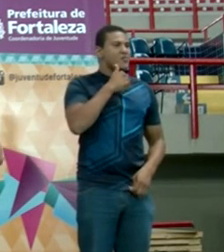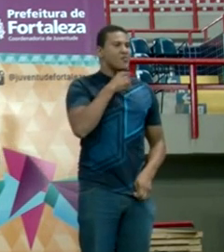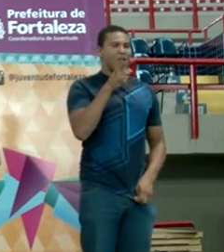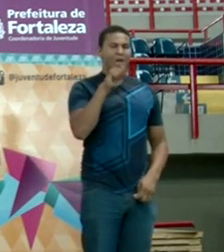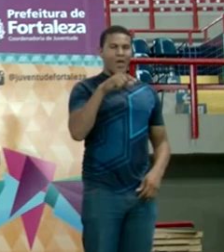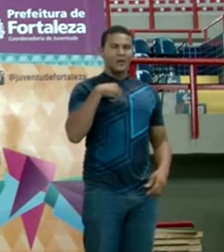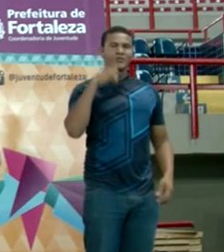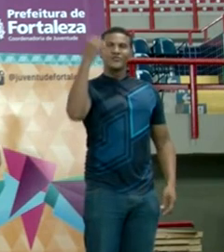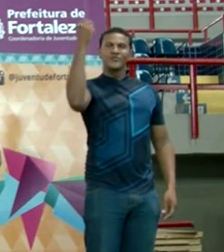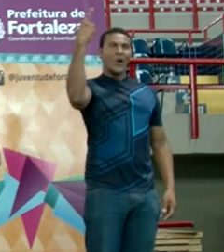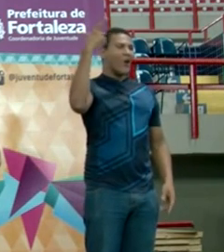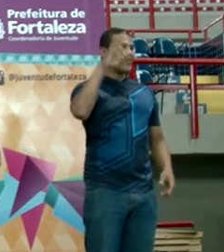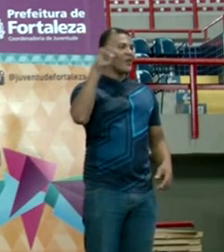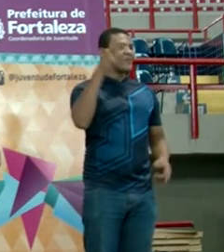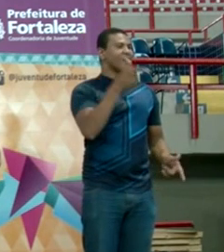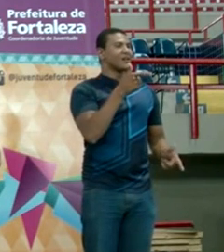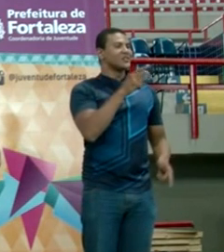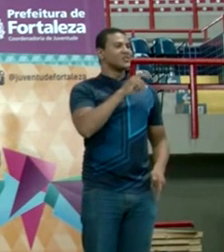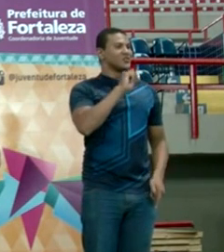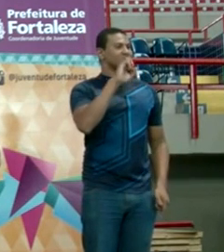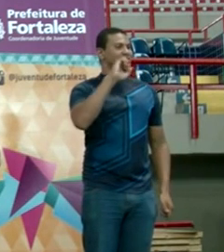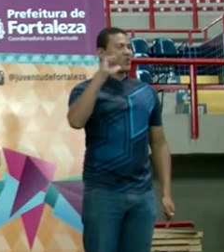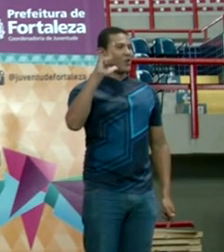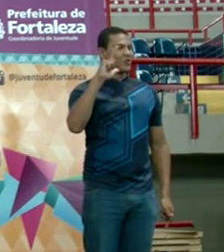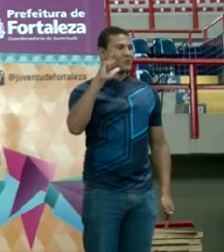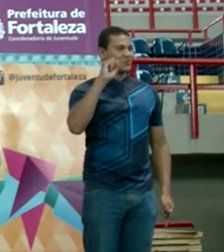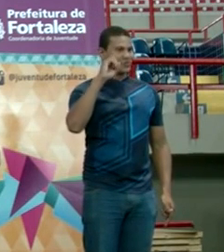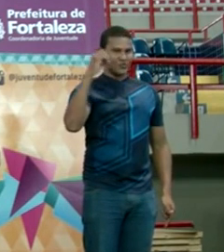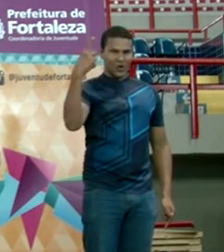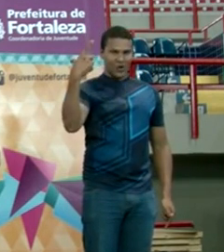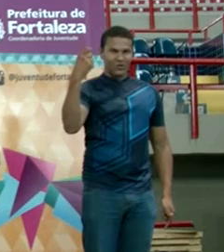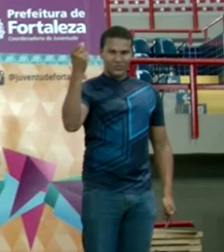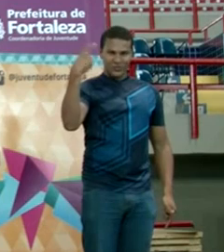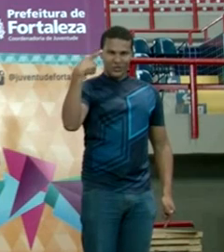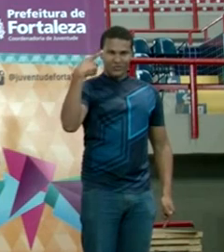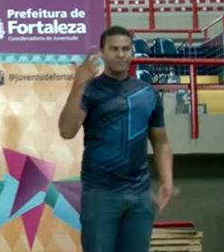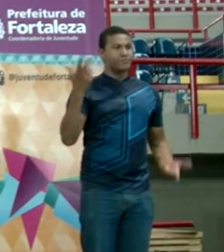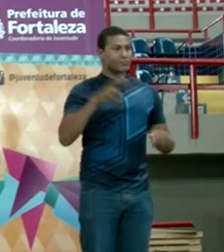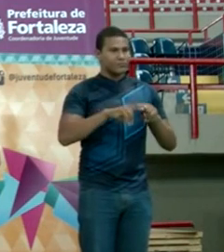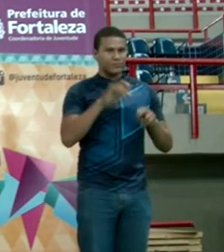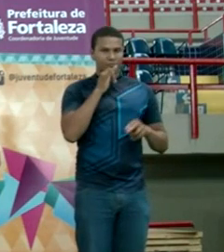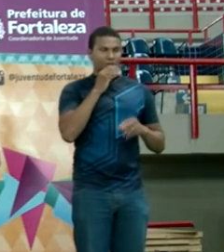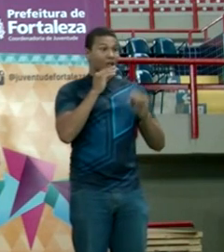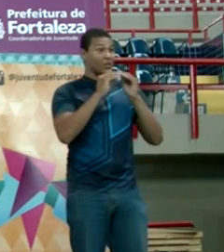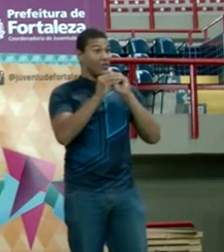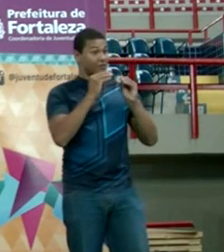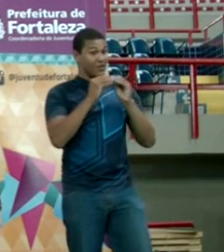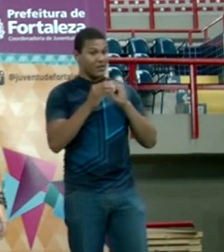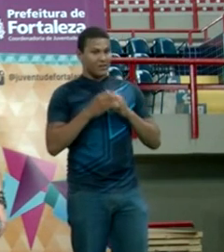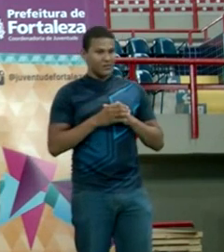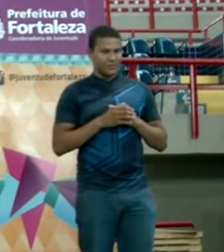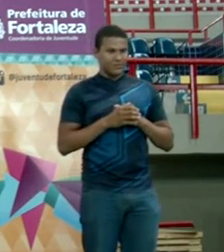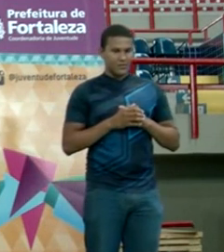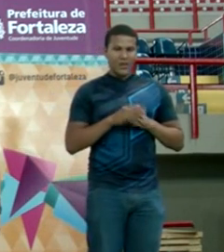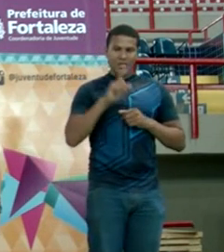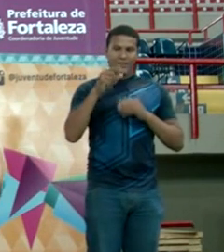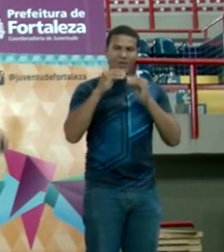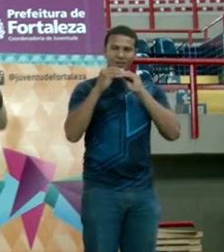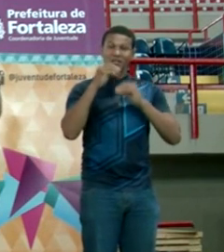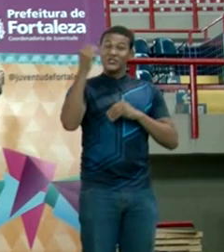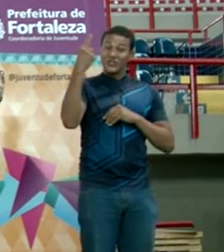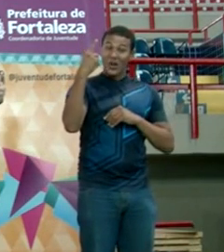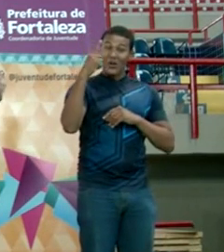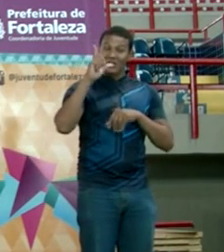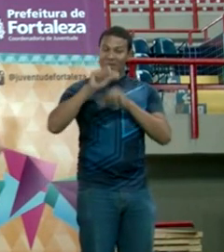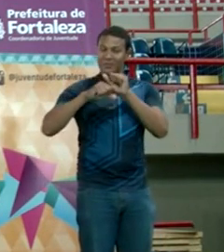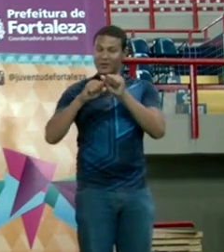Sol na novela. Aí depois ela fez outra novela, e como o mundo das novelas é muito original, o nome dela, Céu. Ela